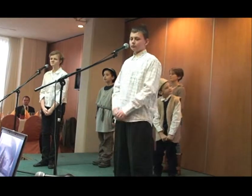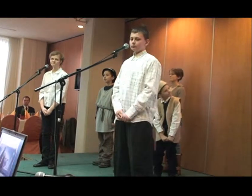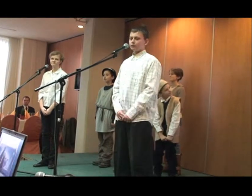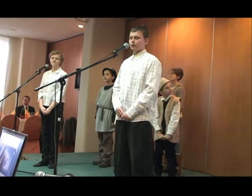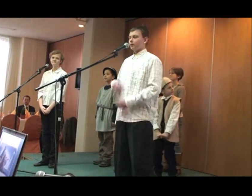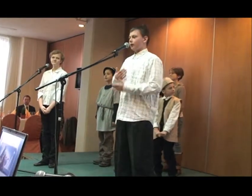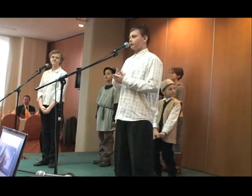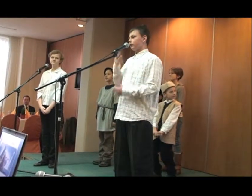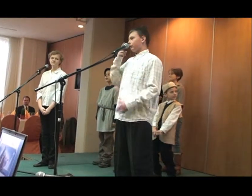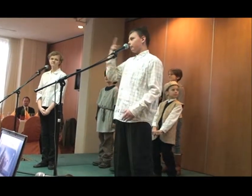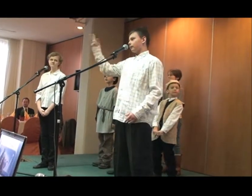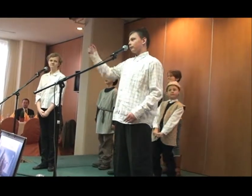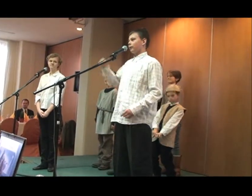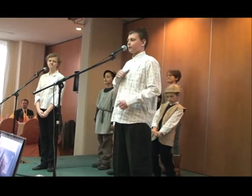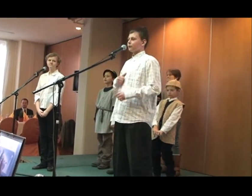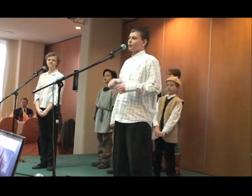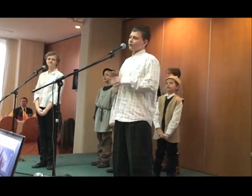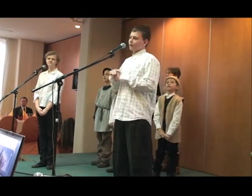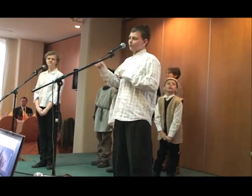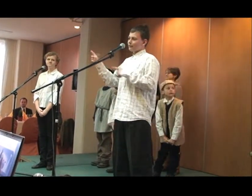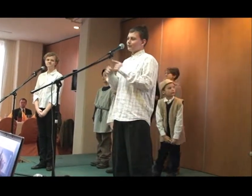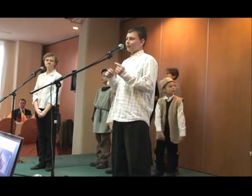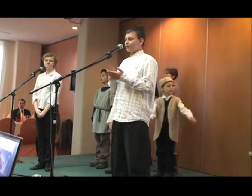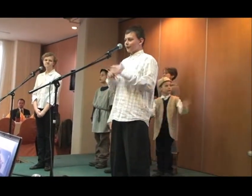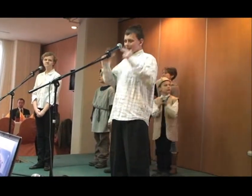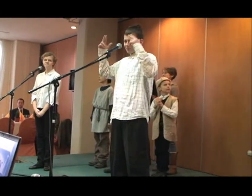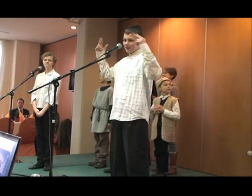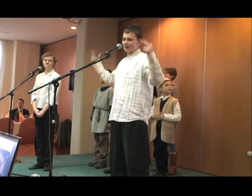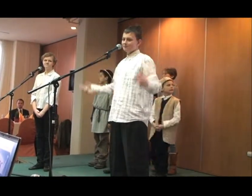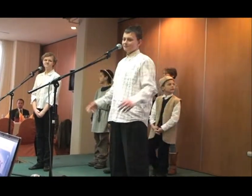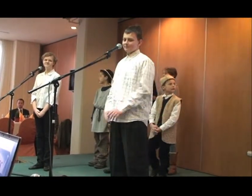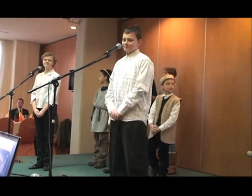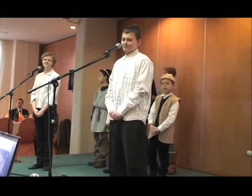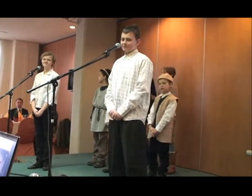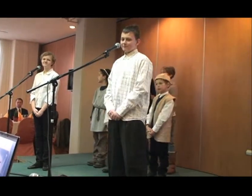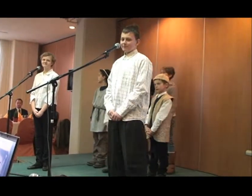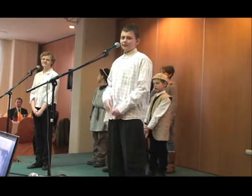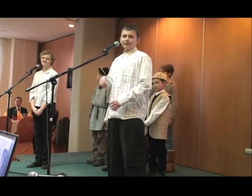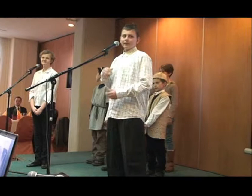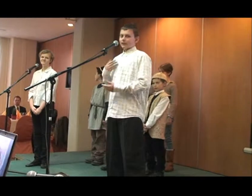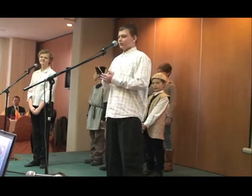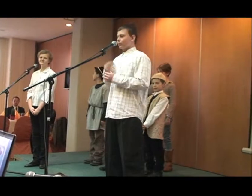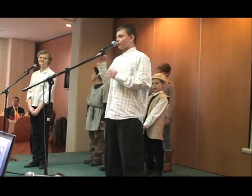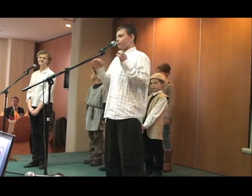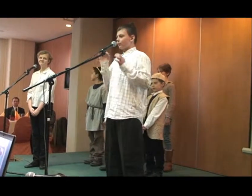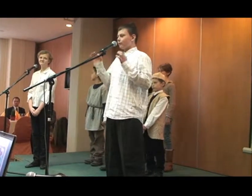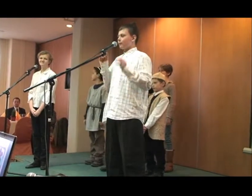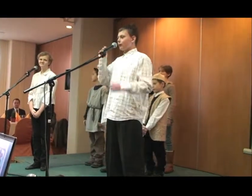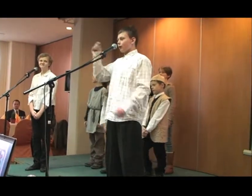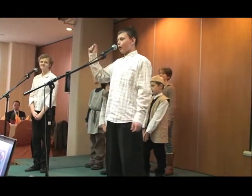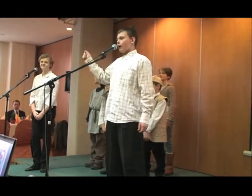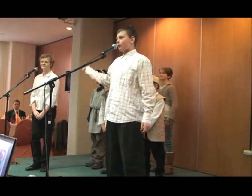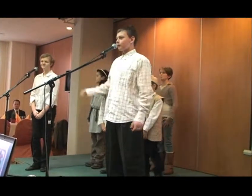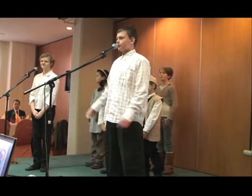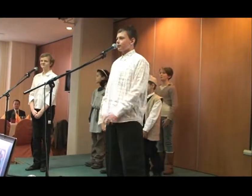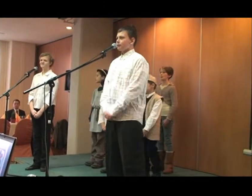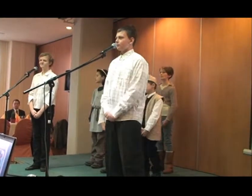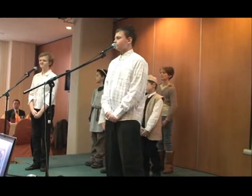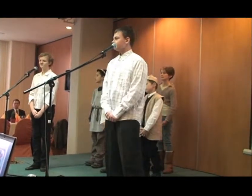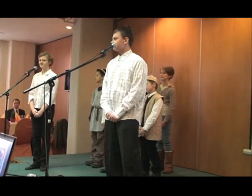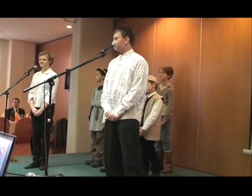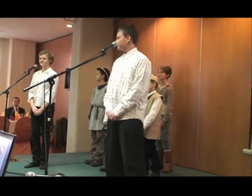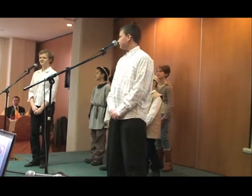narodzenia. Lasia, bo wpatrujemy się w kwiatko na niebie. Lasia, bo śpiewamy